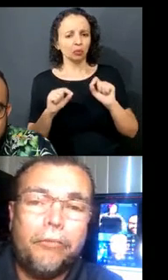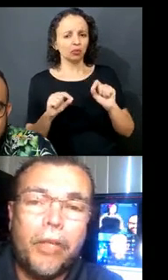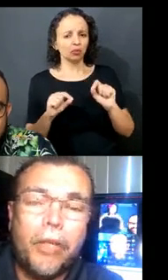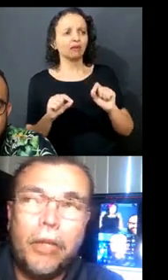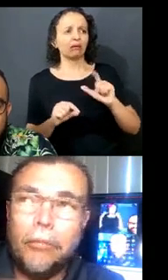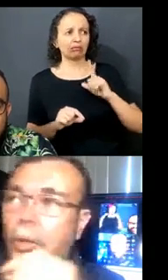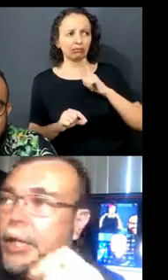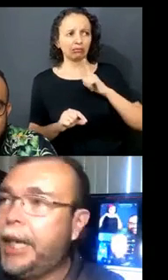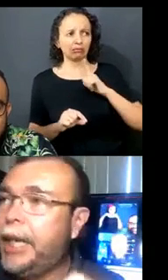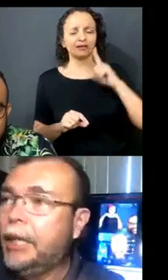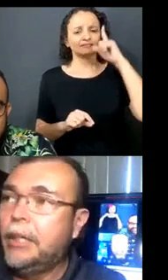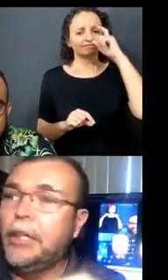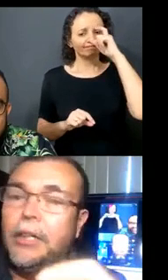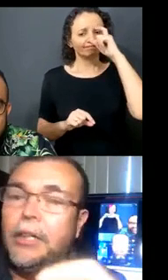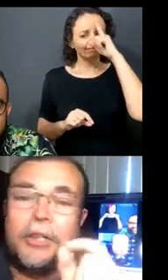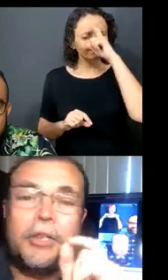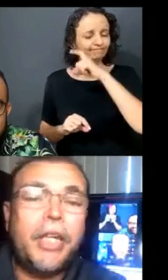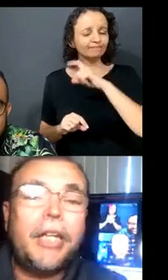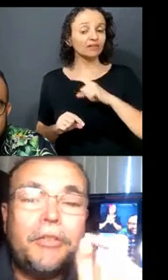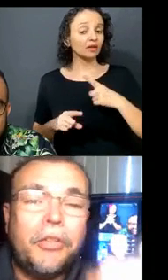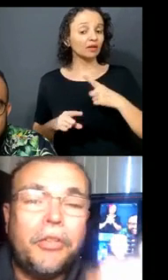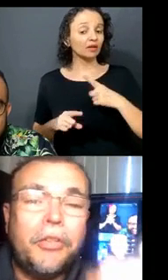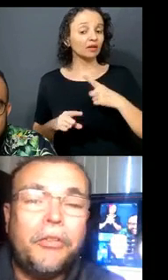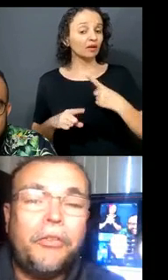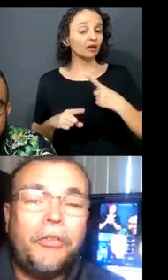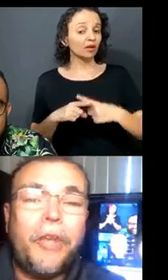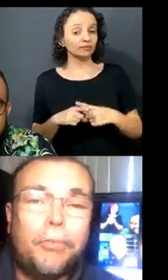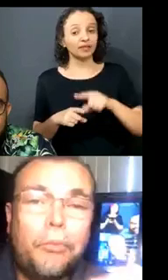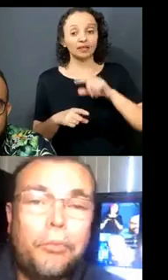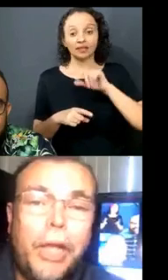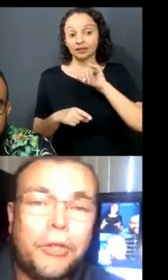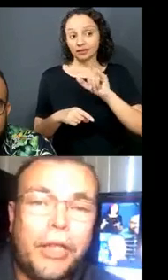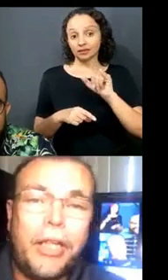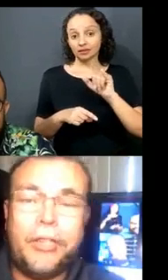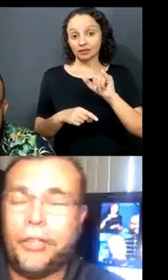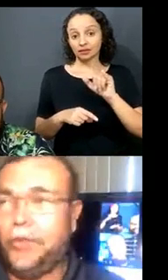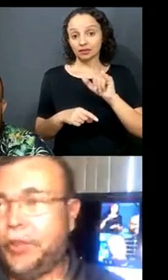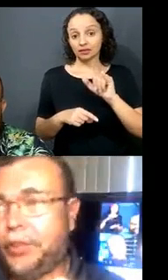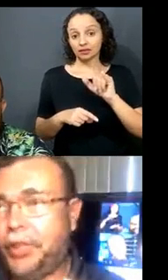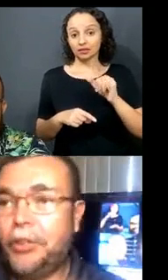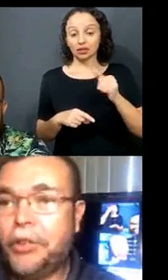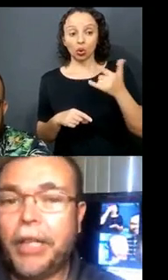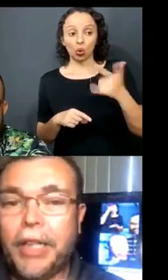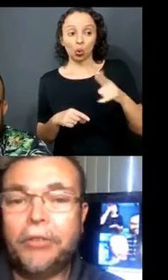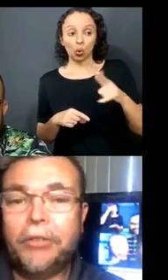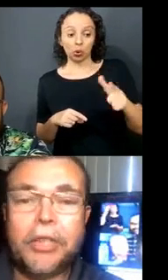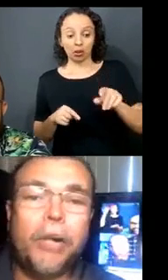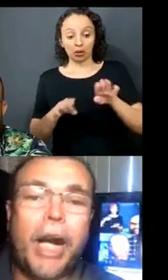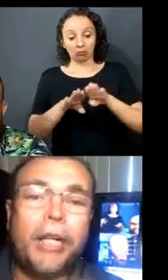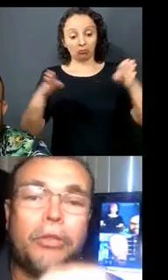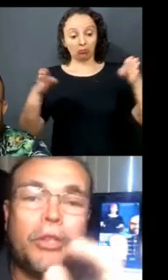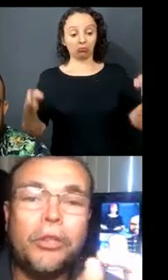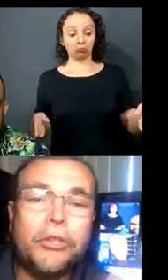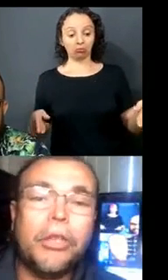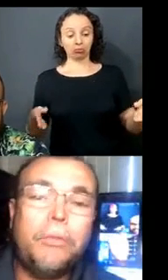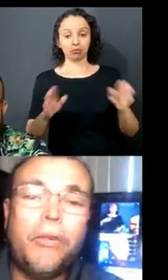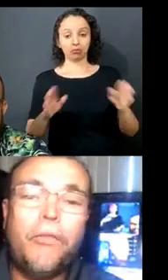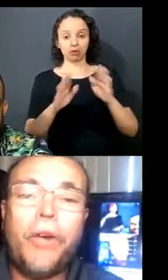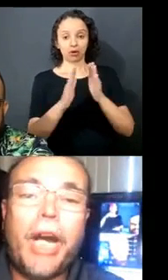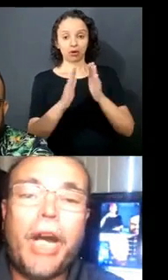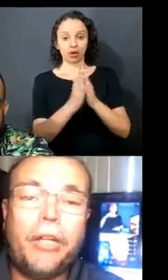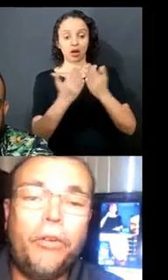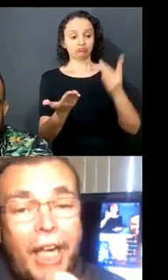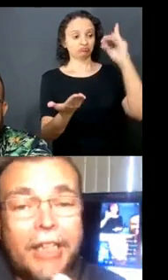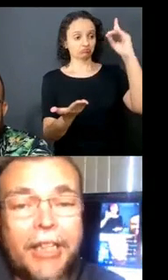agora. Porque se você não estiver atrás do púlpito da sua igreja, se você não estiver dentro do santuário, o seu stream